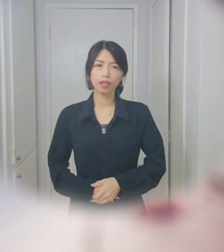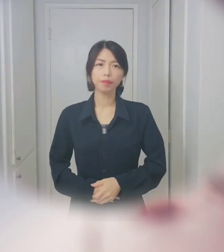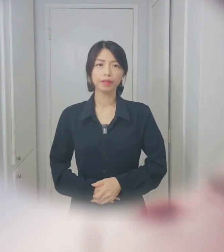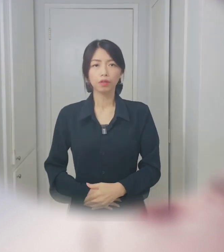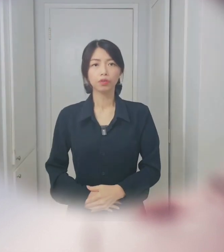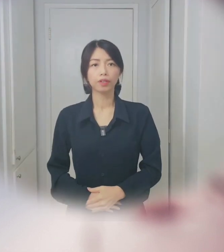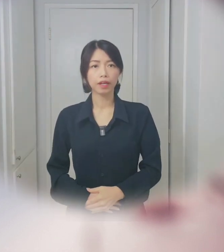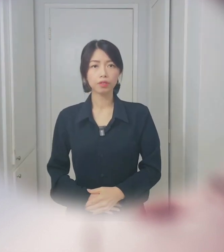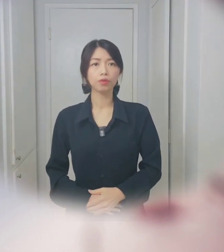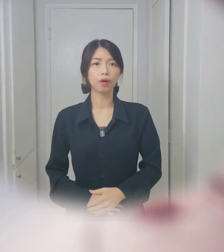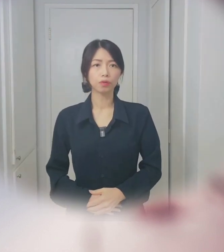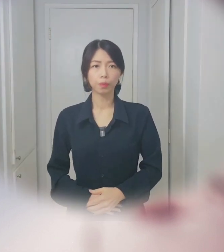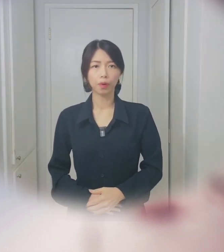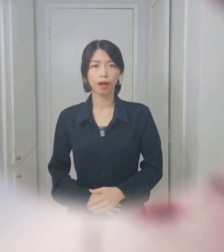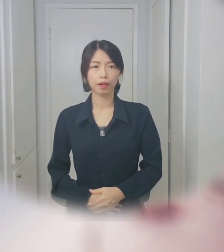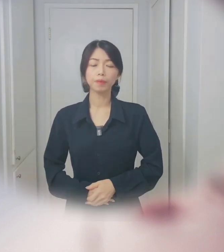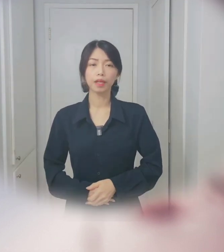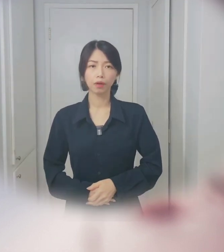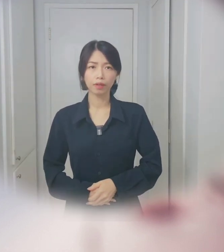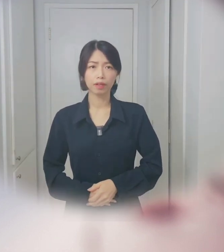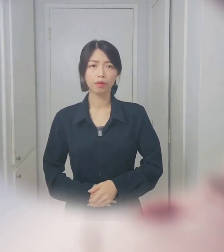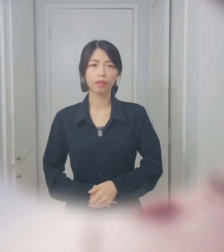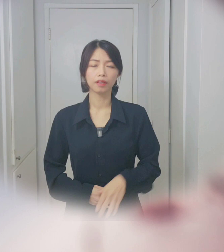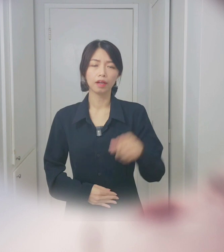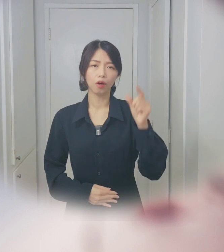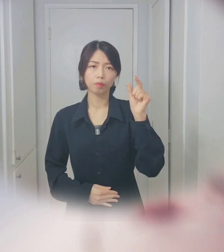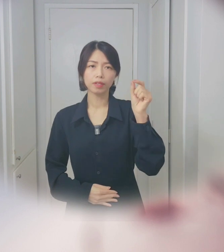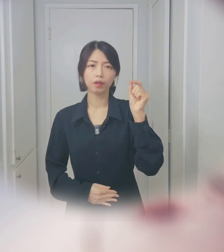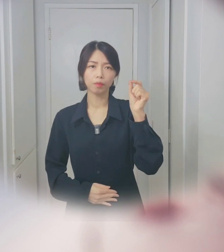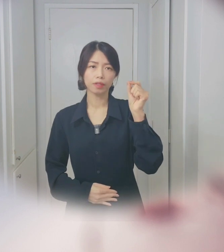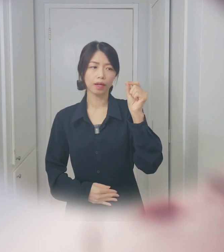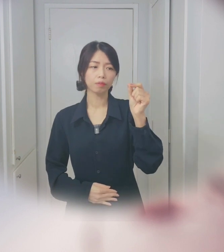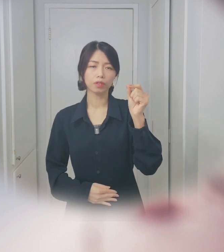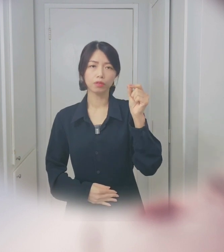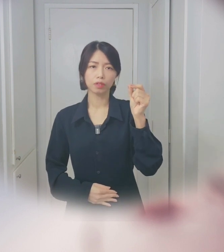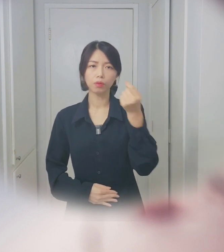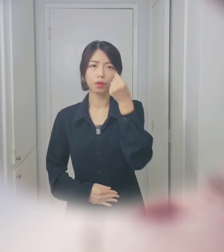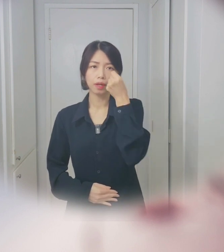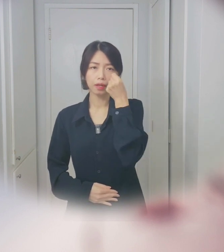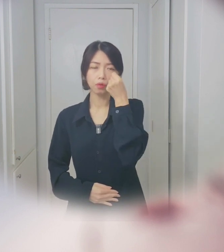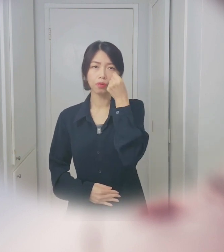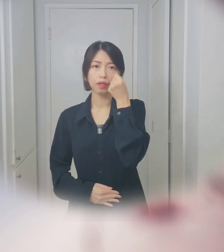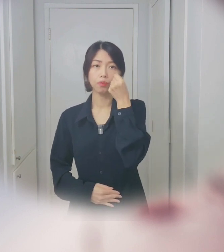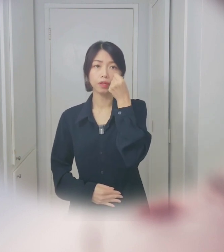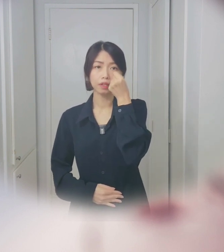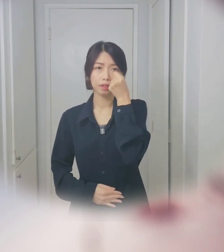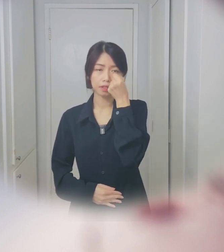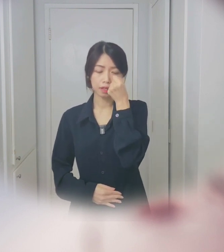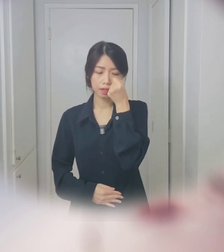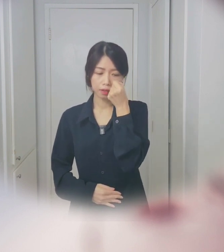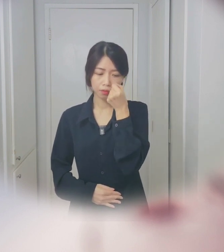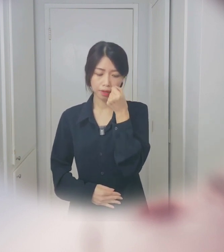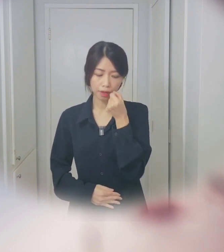슬플 때 주 예수 얼굴 보라 슬프다 라고 한 뜻의 수어는 엄지랑 검지랑 붙여주시고 한쪽 눈에 눈물이